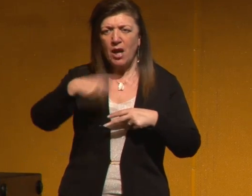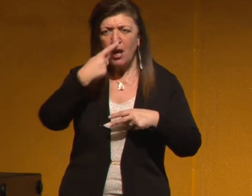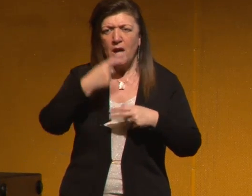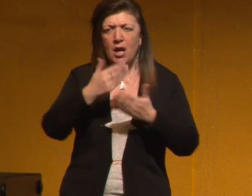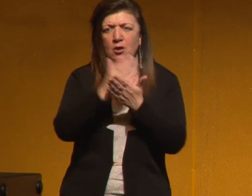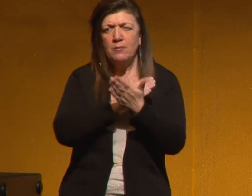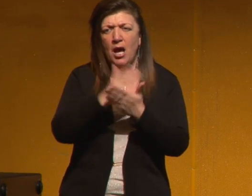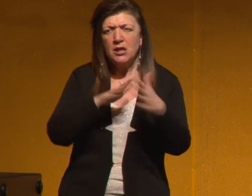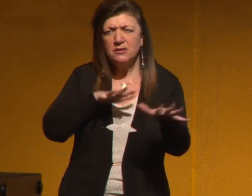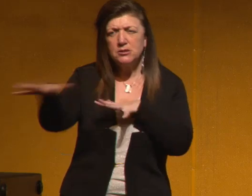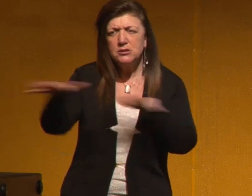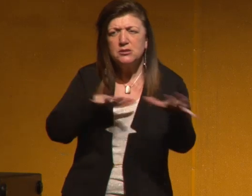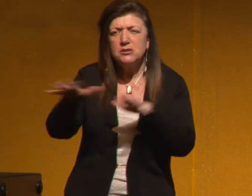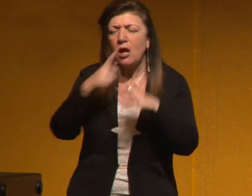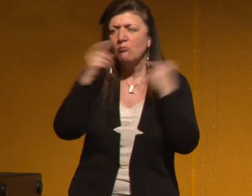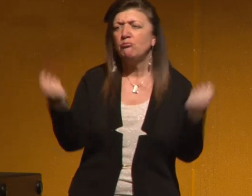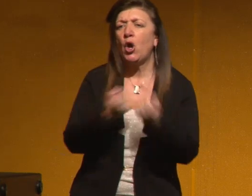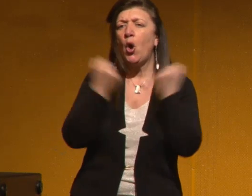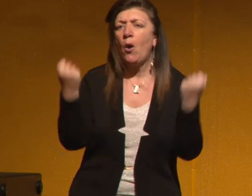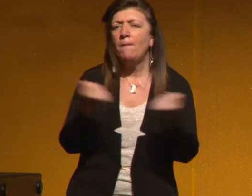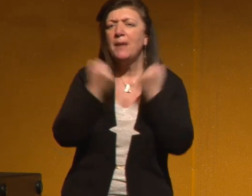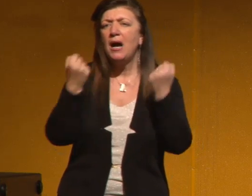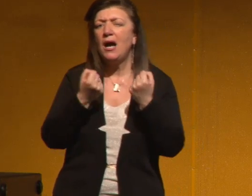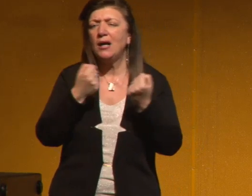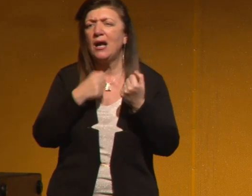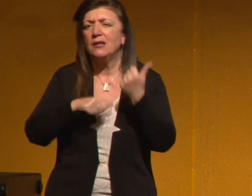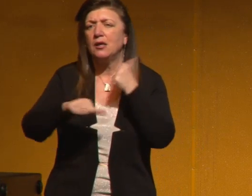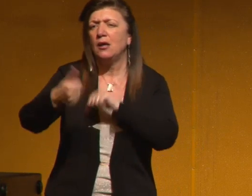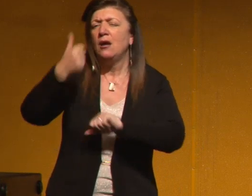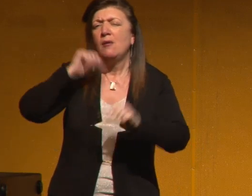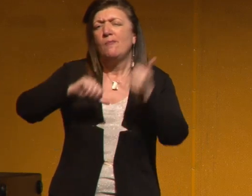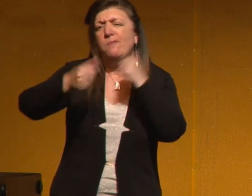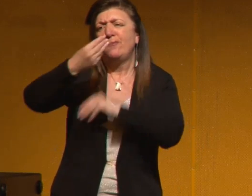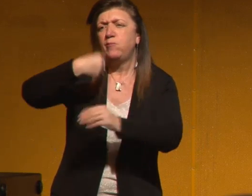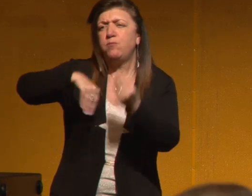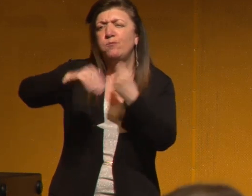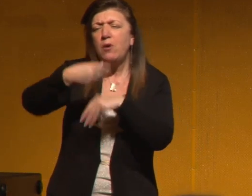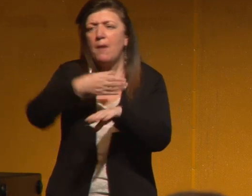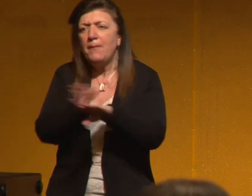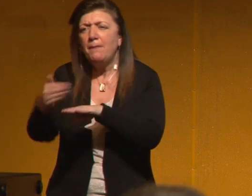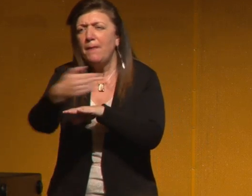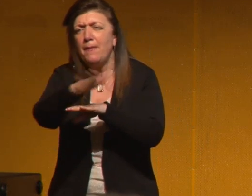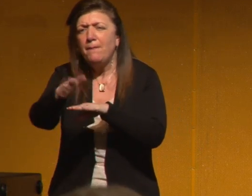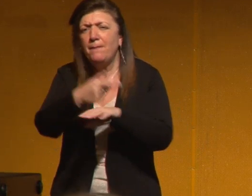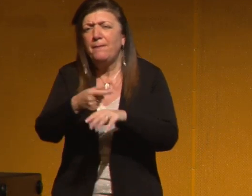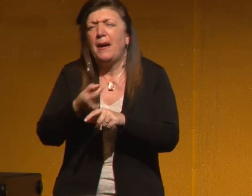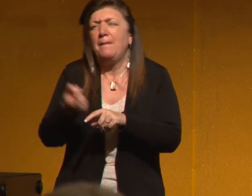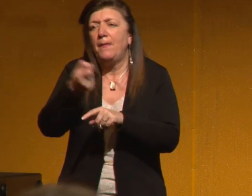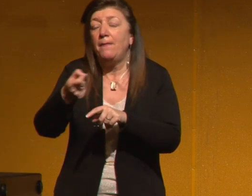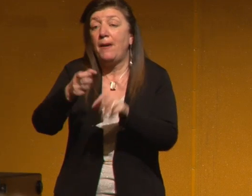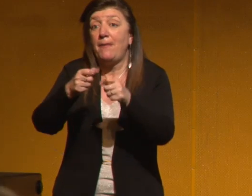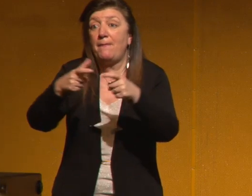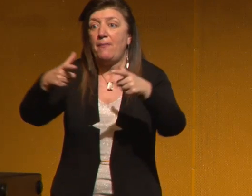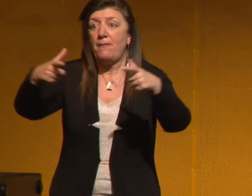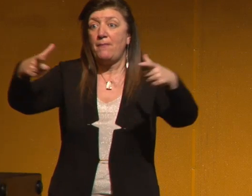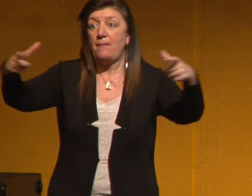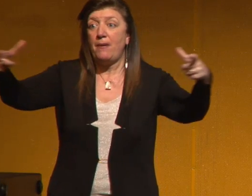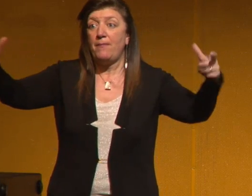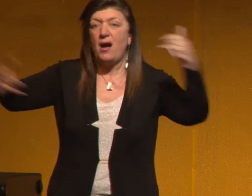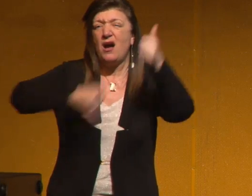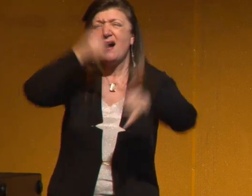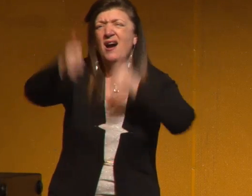fatta di propaganda di falsi veicolati in modo prima sporadiche poi via via sempre più massiccio a cui